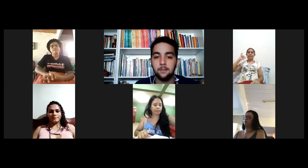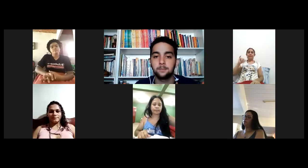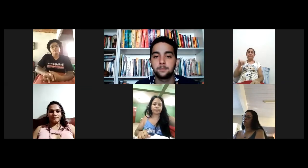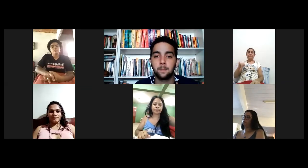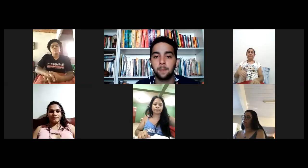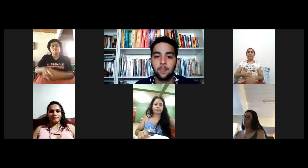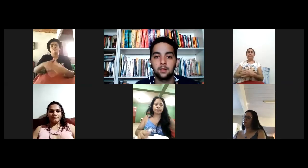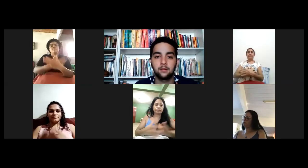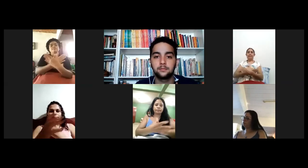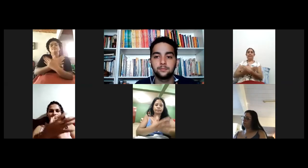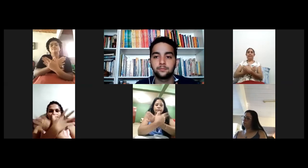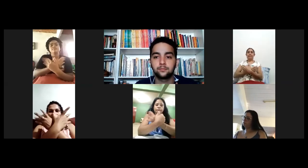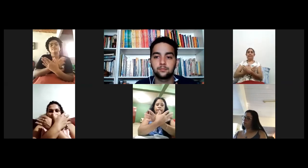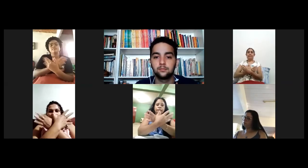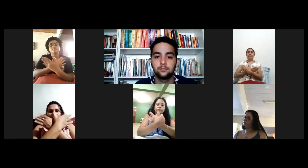borboleta,